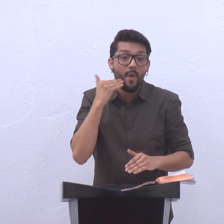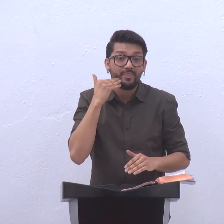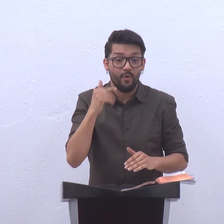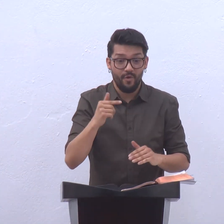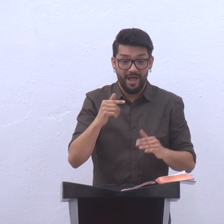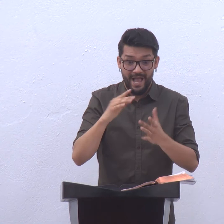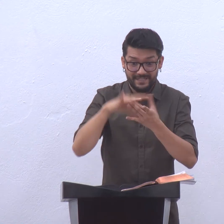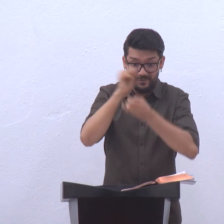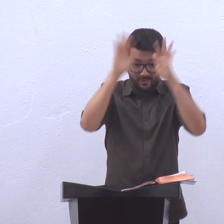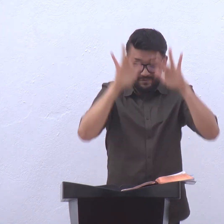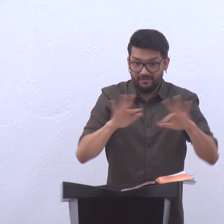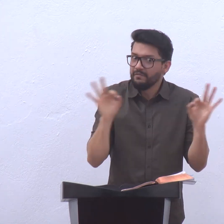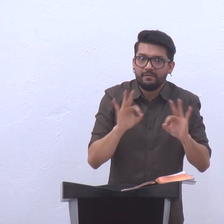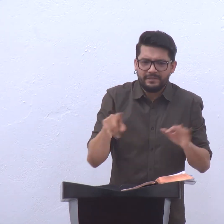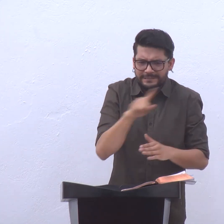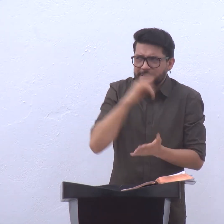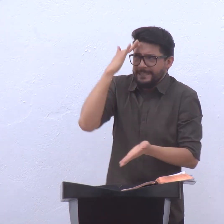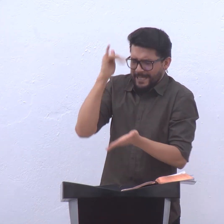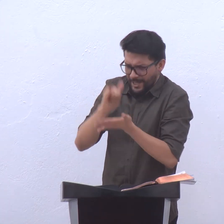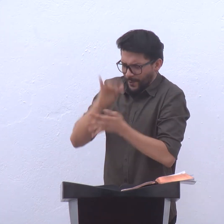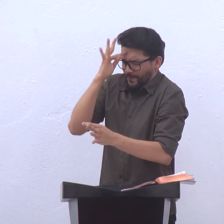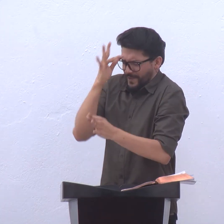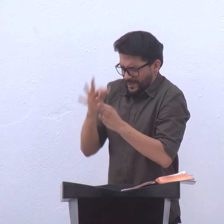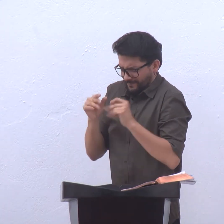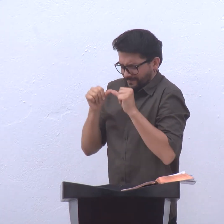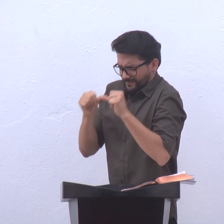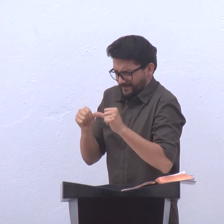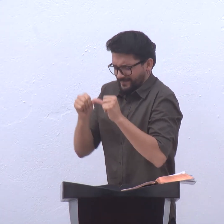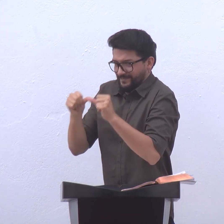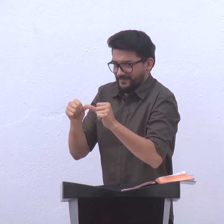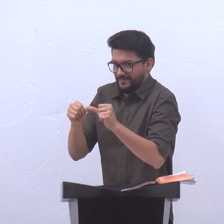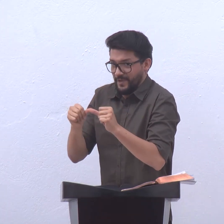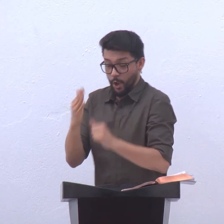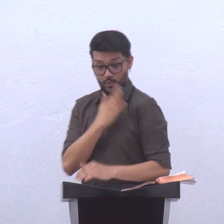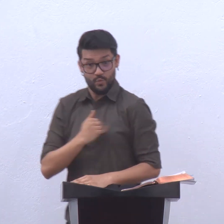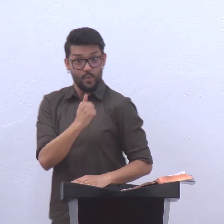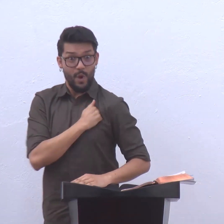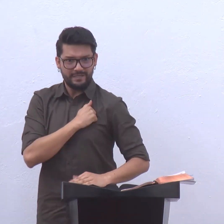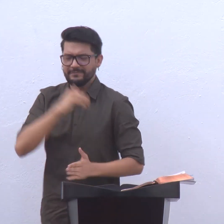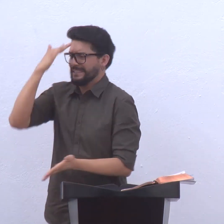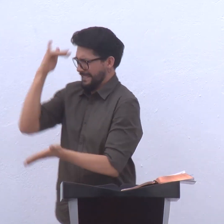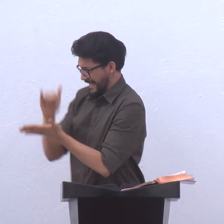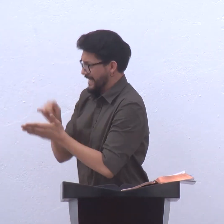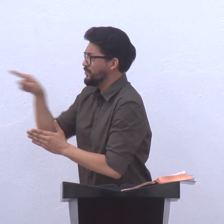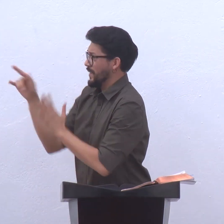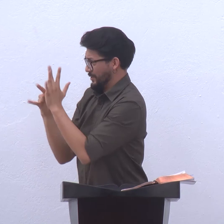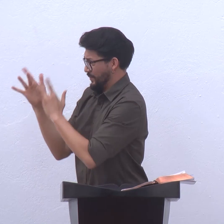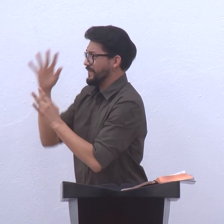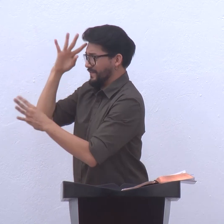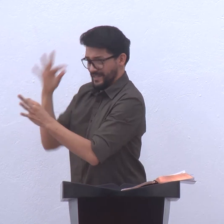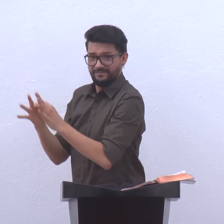de nosotros. Imagínense, en el Antiguo Testamento, ellos caminaron creyendo en medio del